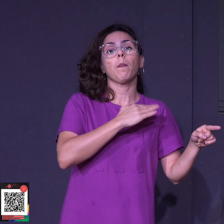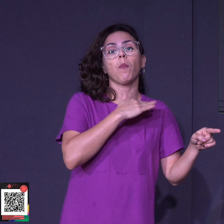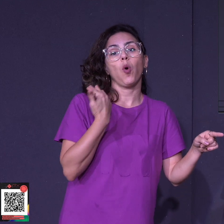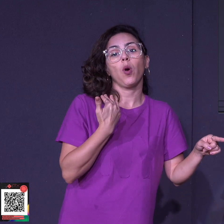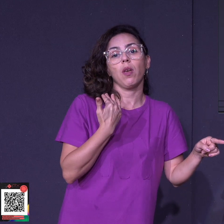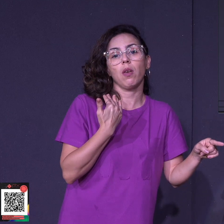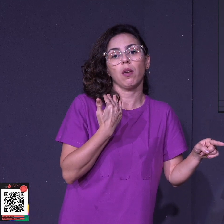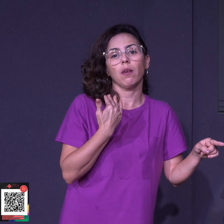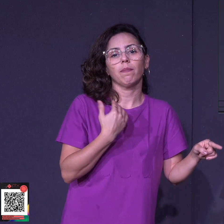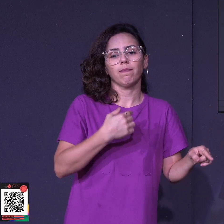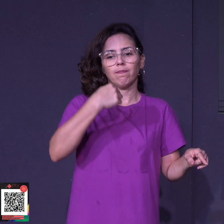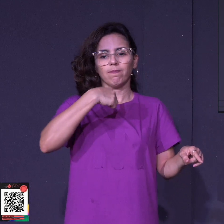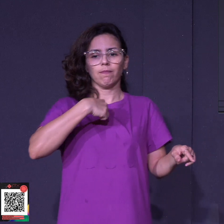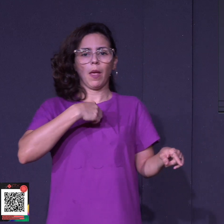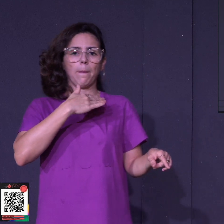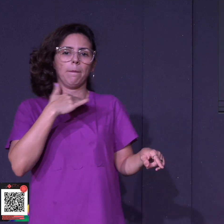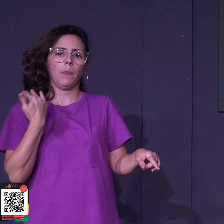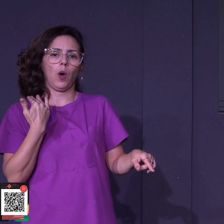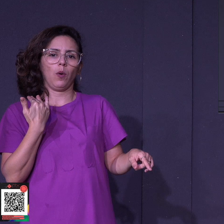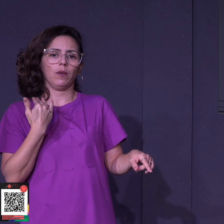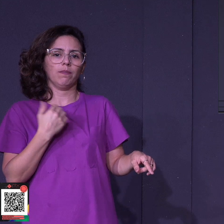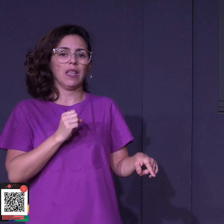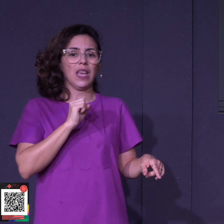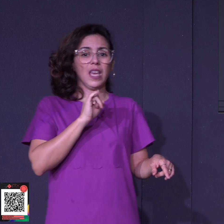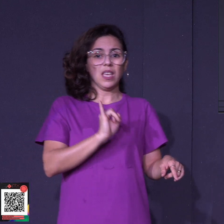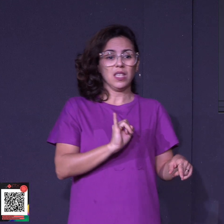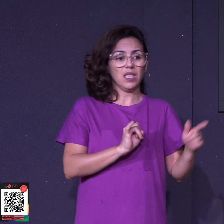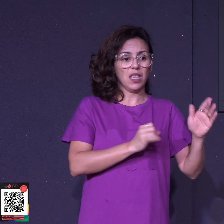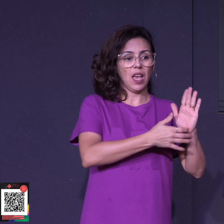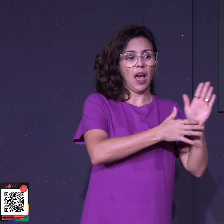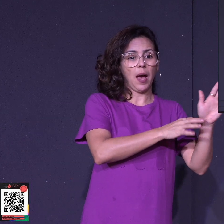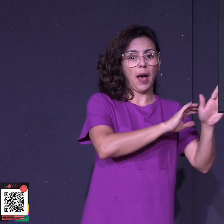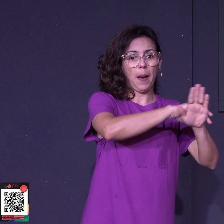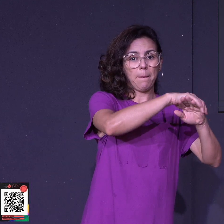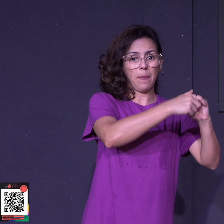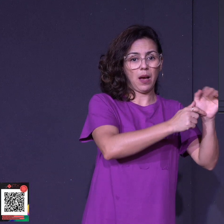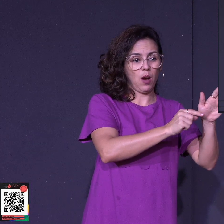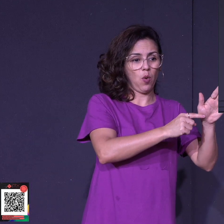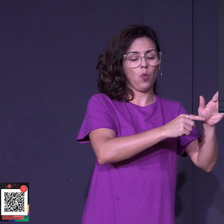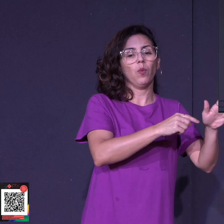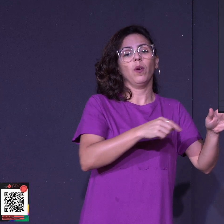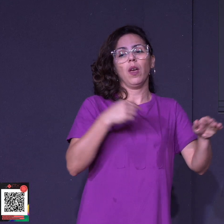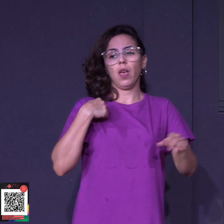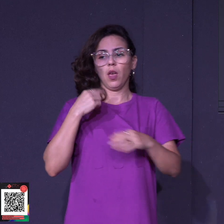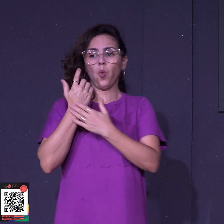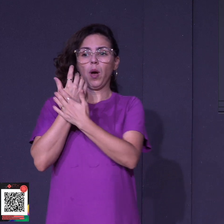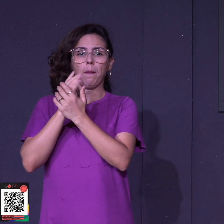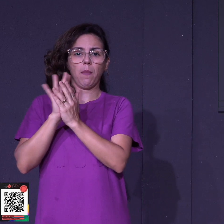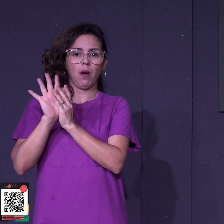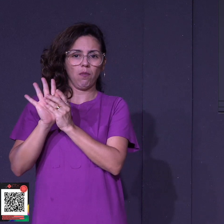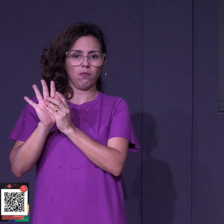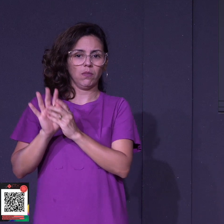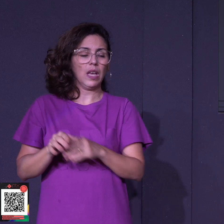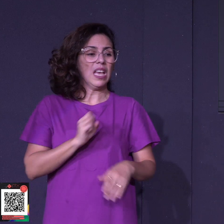dente, mão por mão, pé por pé, queimadura por queimadura, ferida por ferida, golpe por